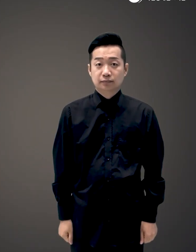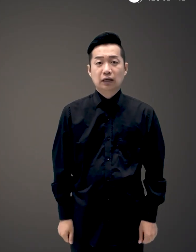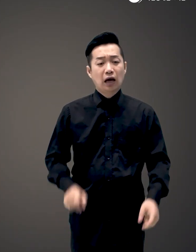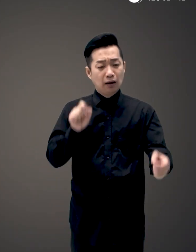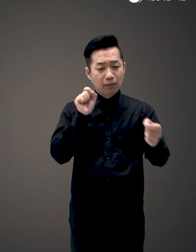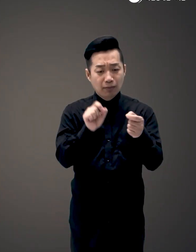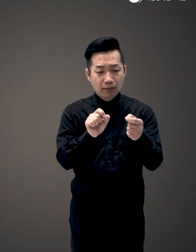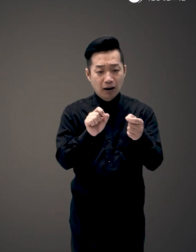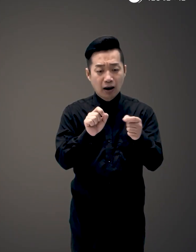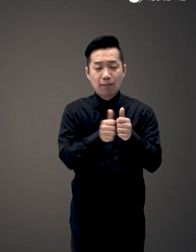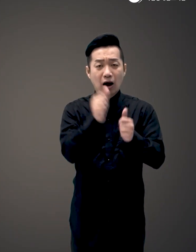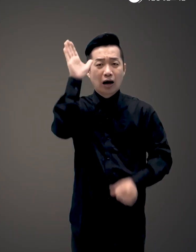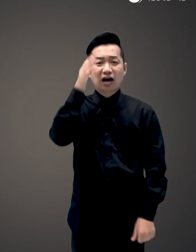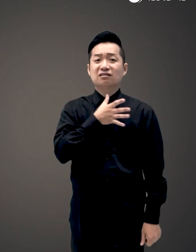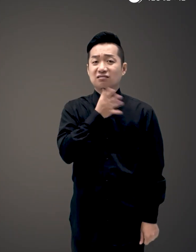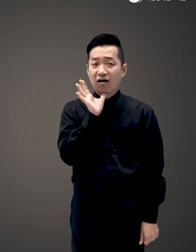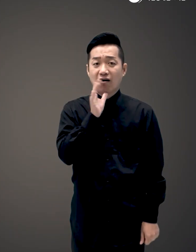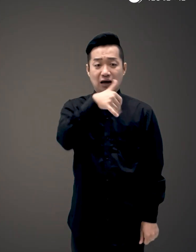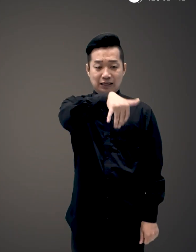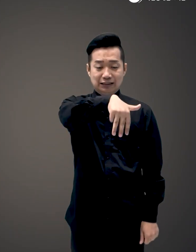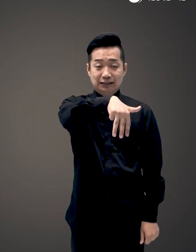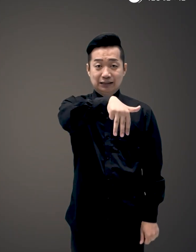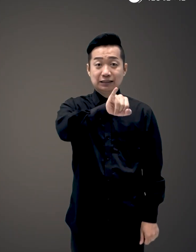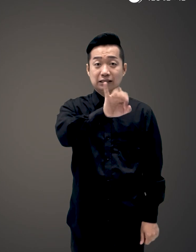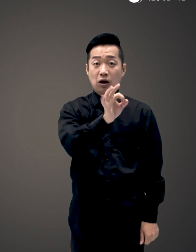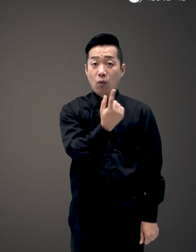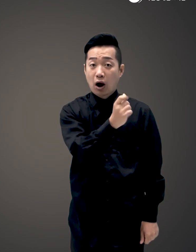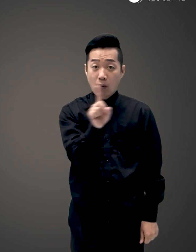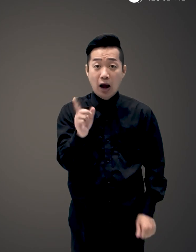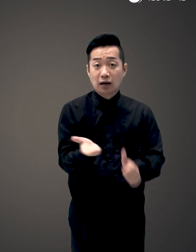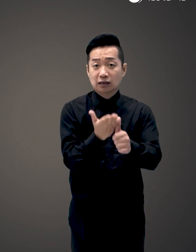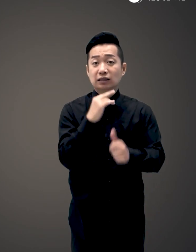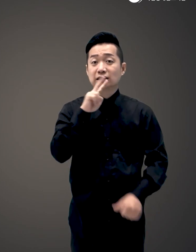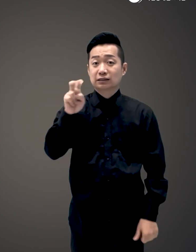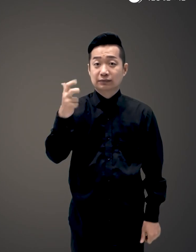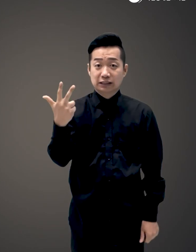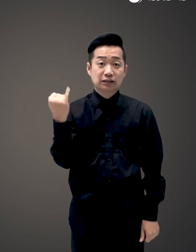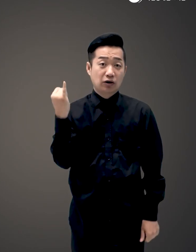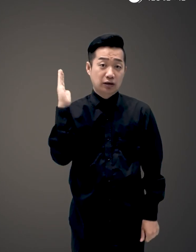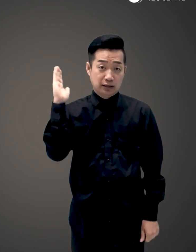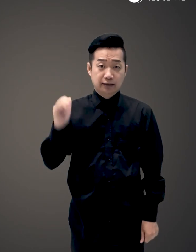어느새 다가온 반려견의 노화. 치와와를 기르는 27세 여성 이야기.